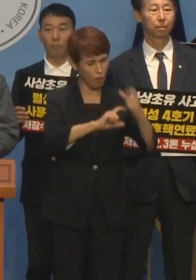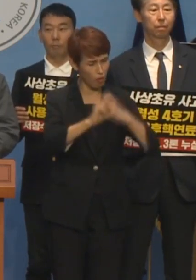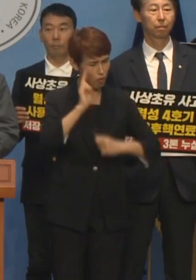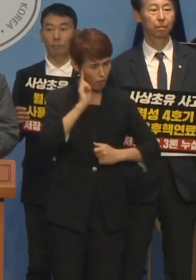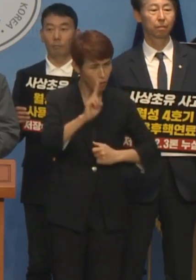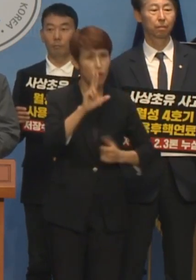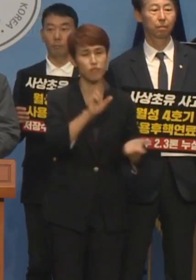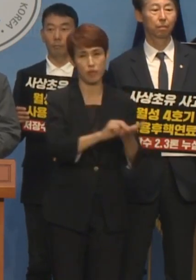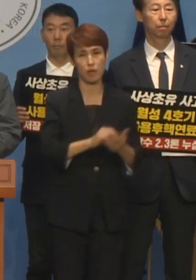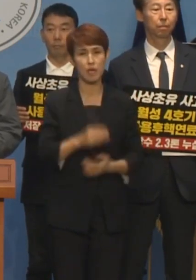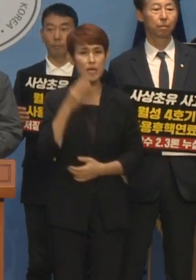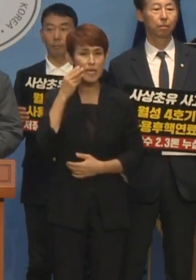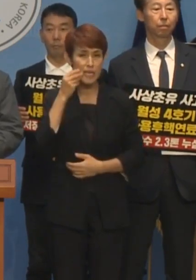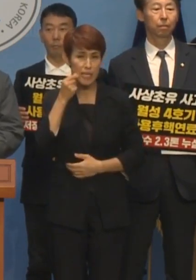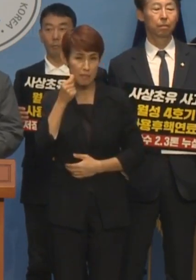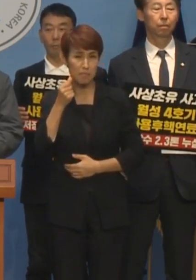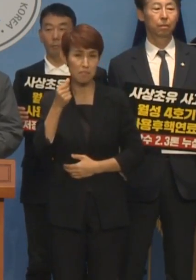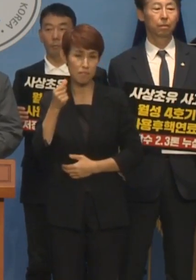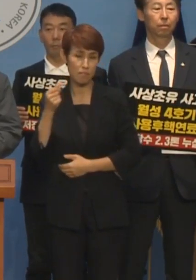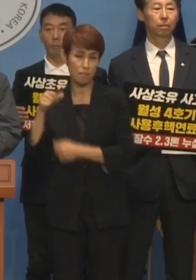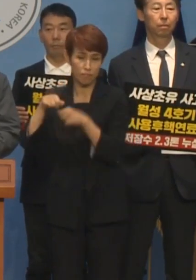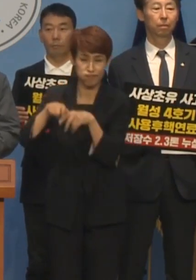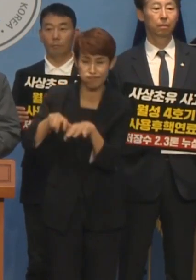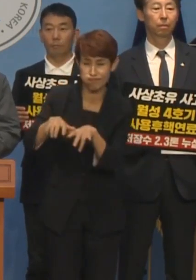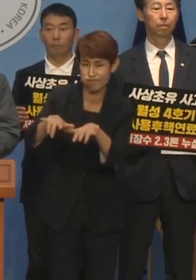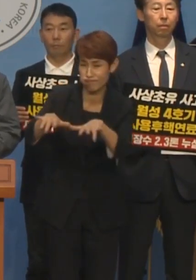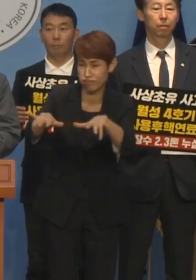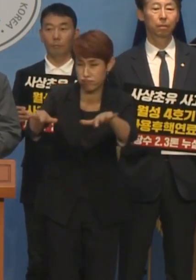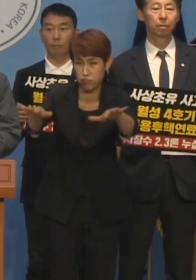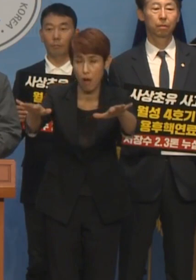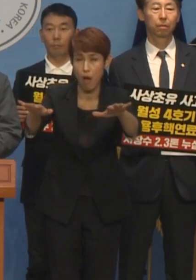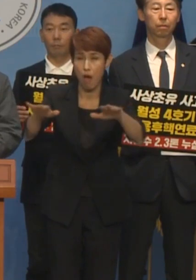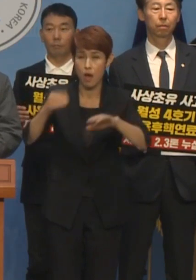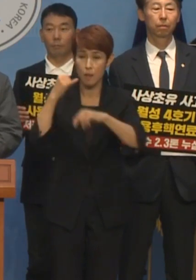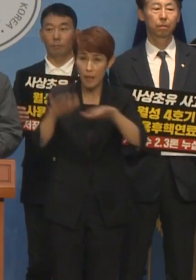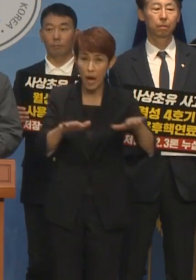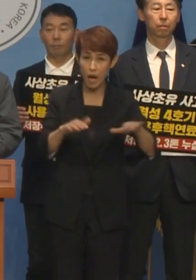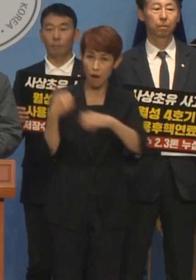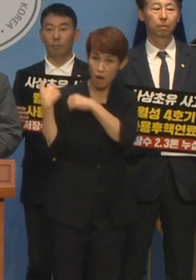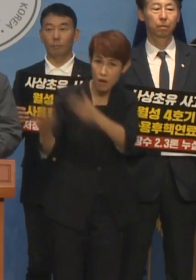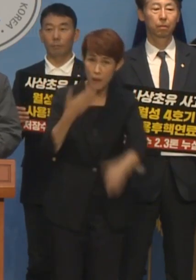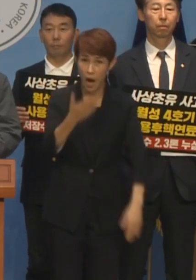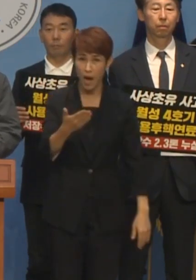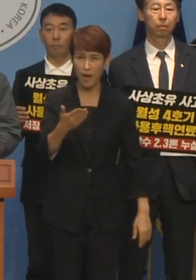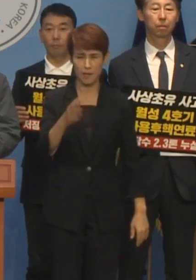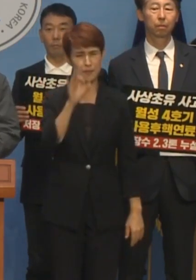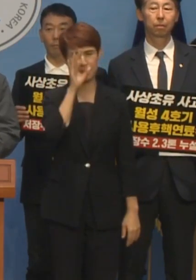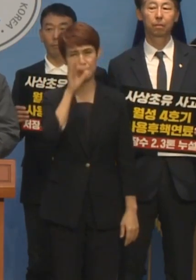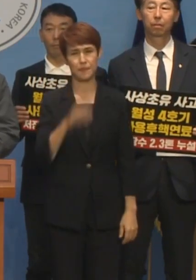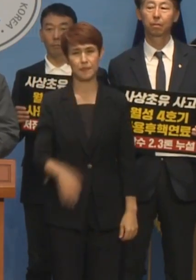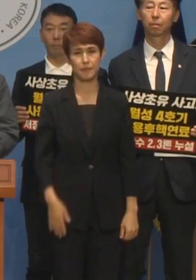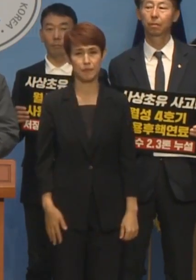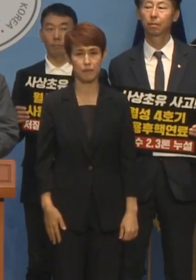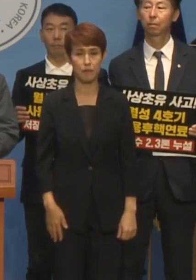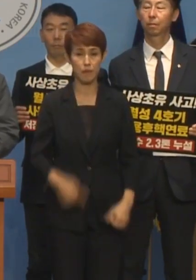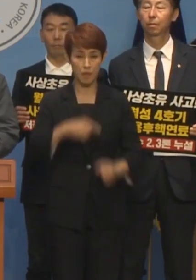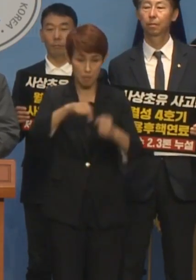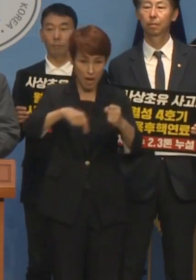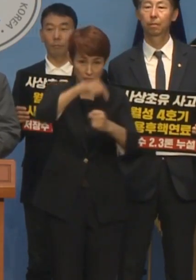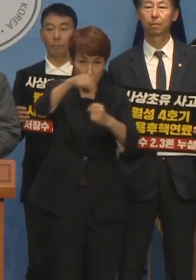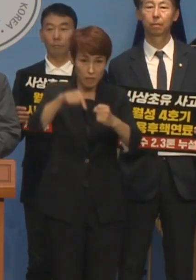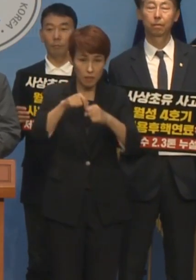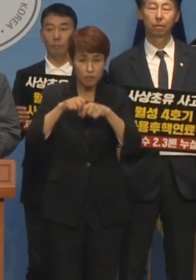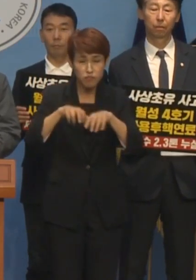것으로 알고 있습니다. 기름 몇 톤이 바다로 유출됐다면 이런 식으로 대처했겠습니까? 보이지 않는